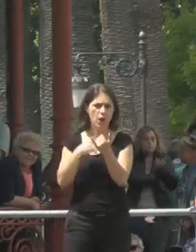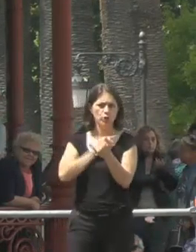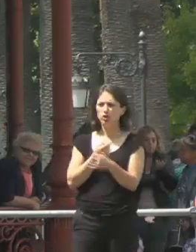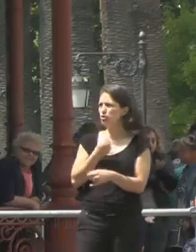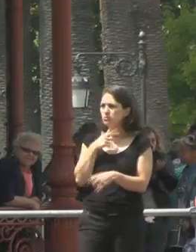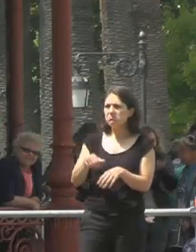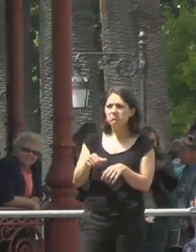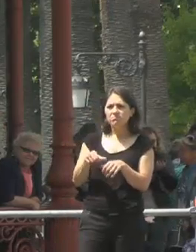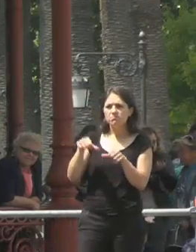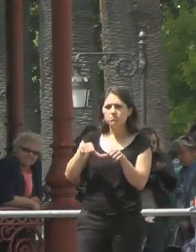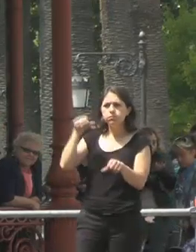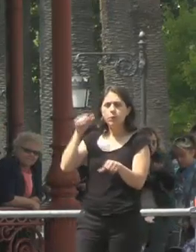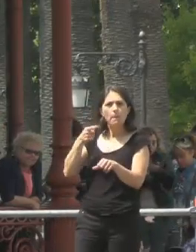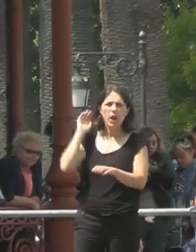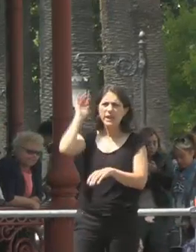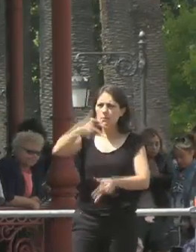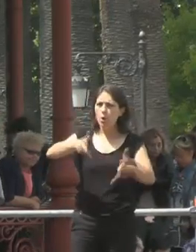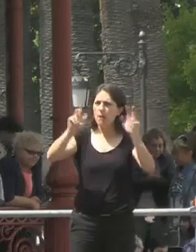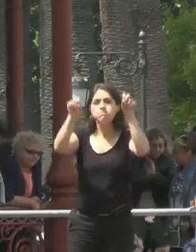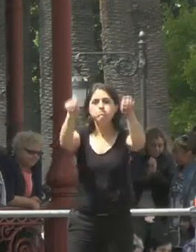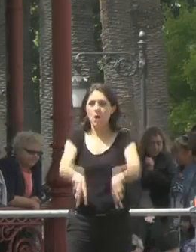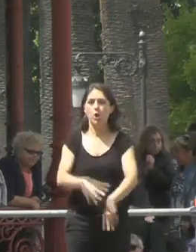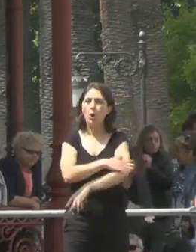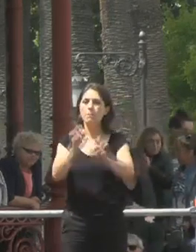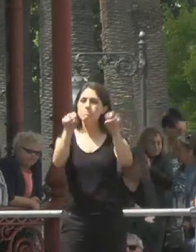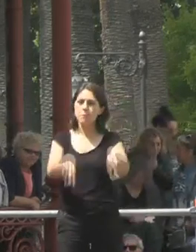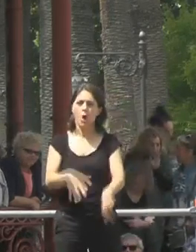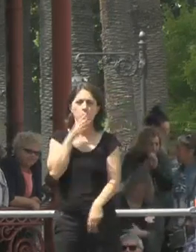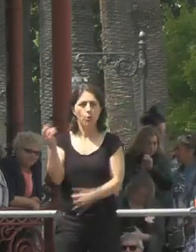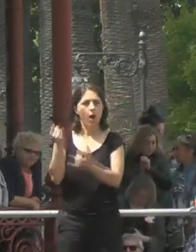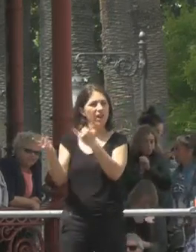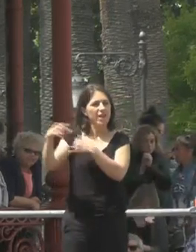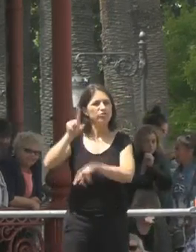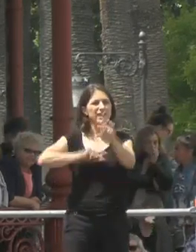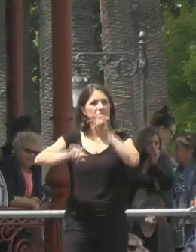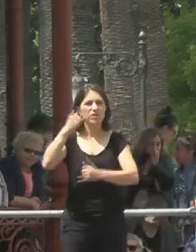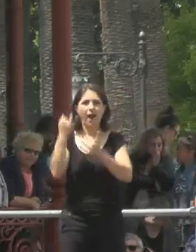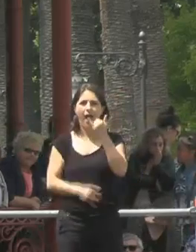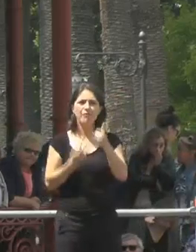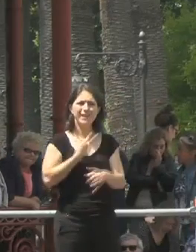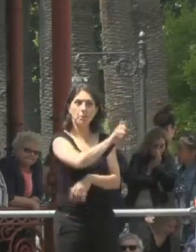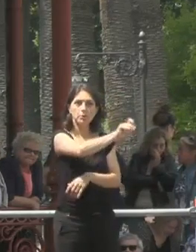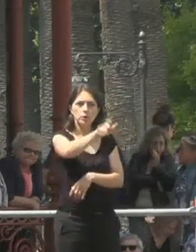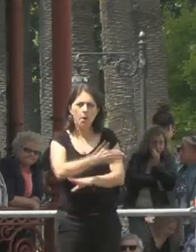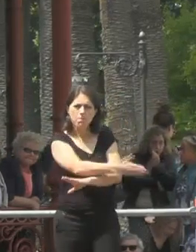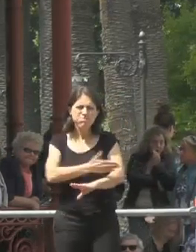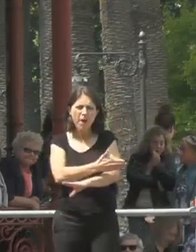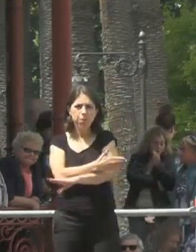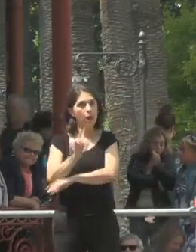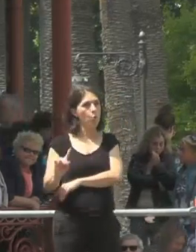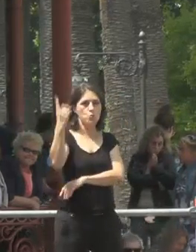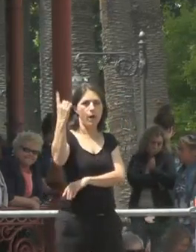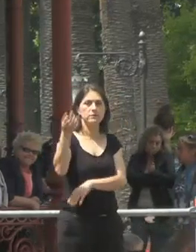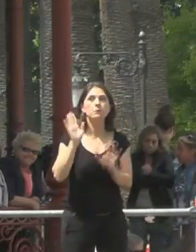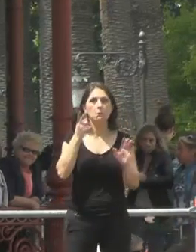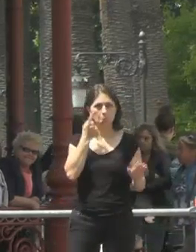la democracia. Es con diferencia el gobierno que ha tomado las decisiones más dañinas para el pueblo. Y mirad que hemos tenido un